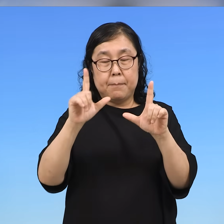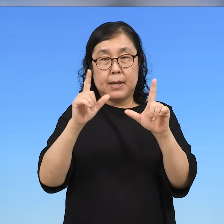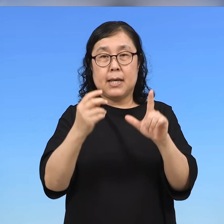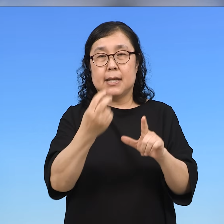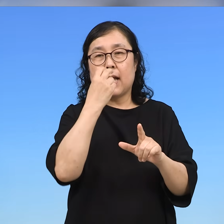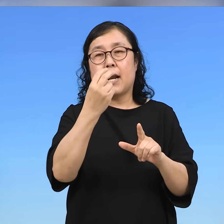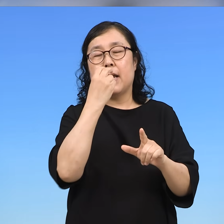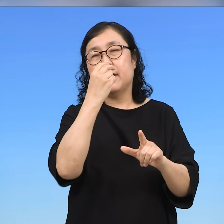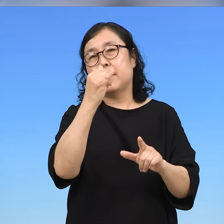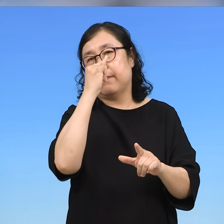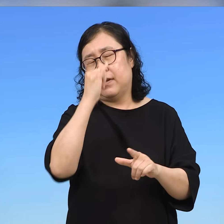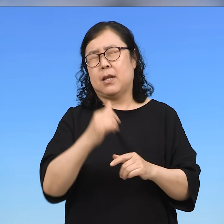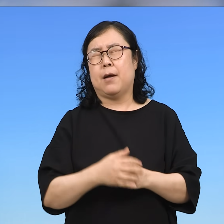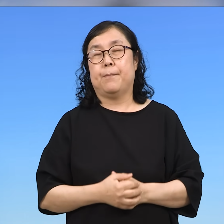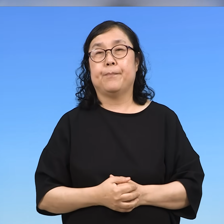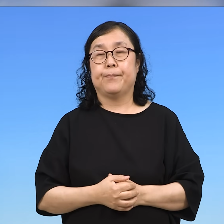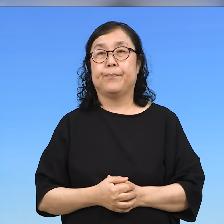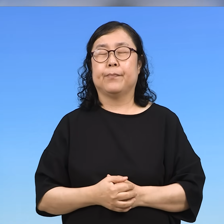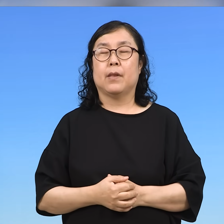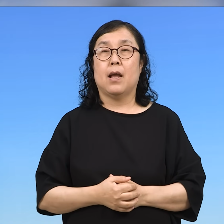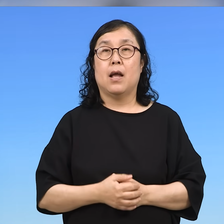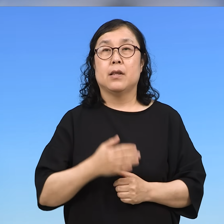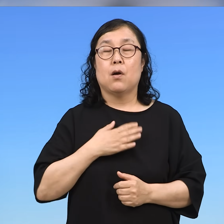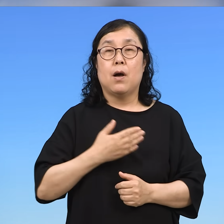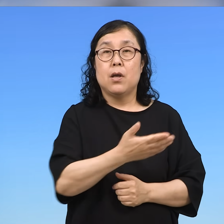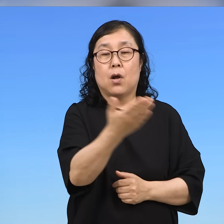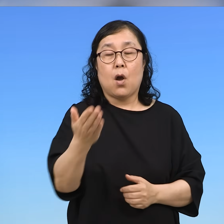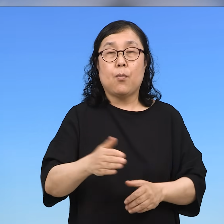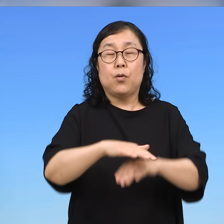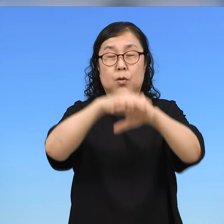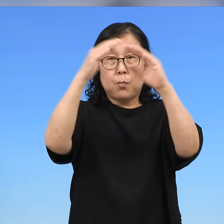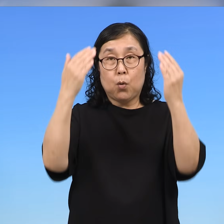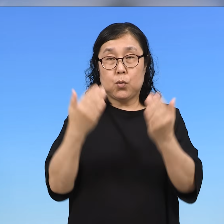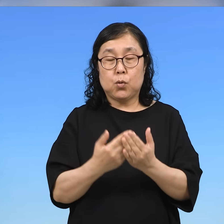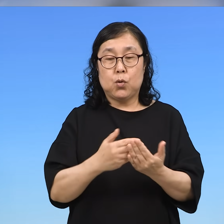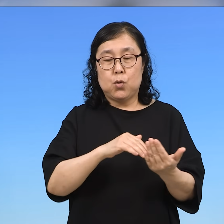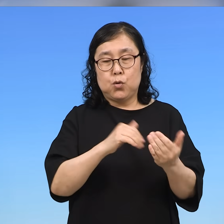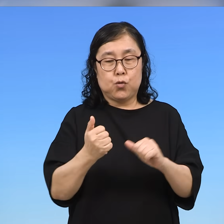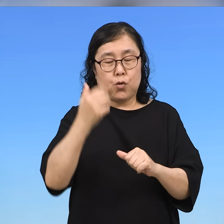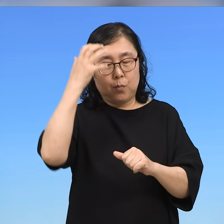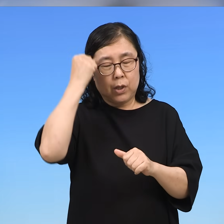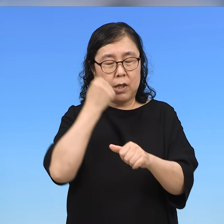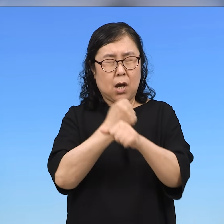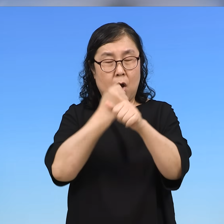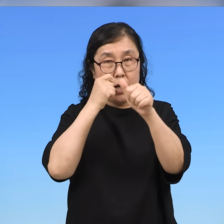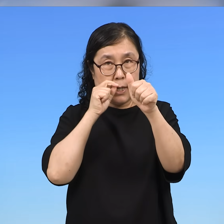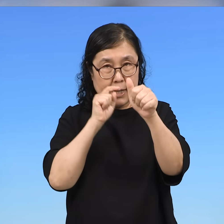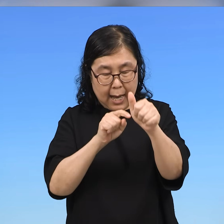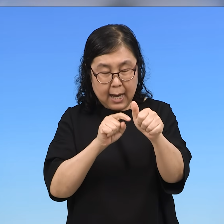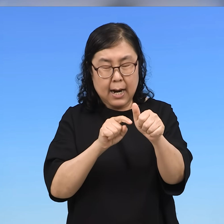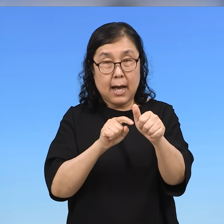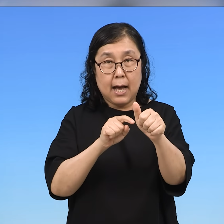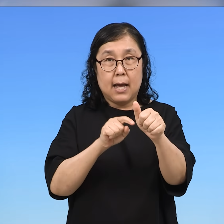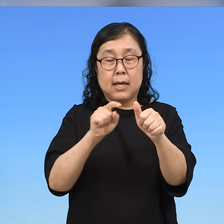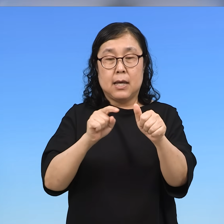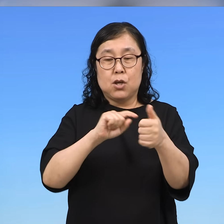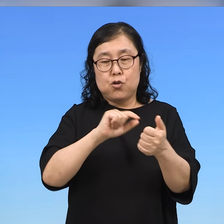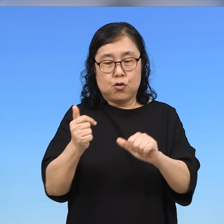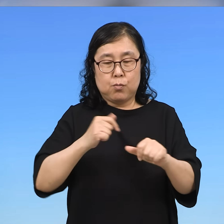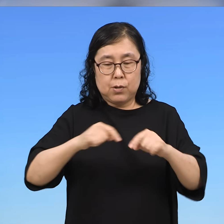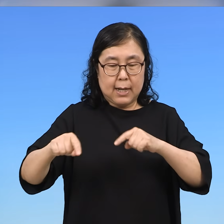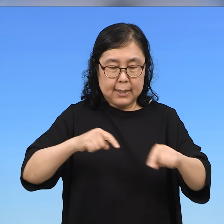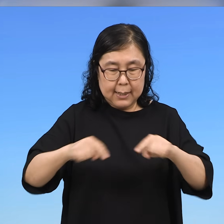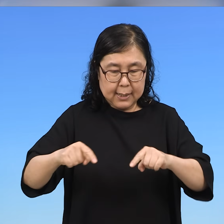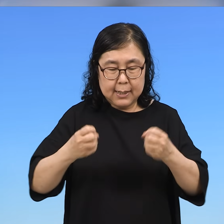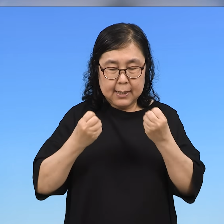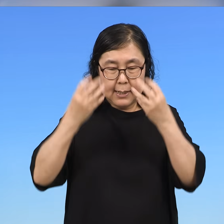다시 말씀드립니다. 저와 여러분 모두가 다 우리 삶 속에서 메멘토 모리, 죽음을 기억하라. 이 죽음을